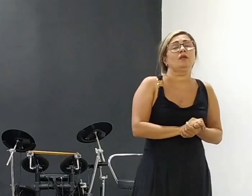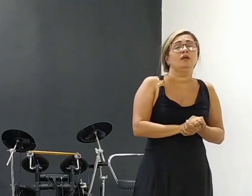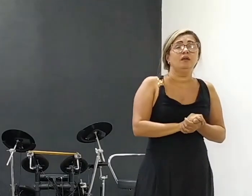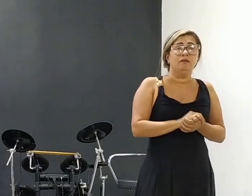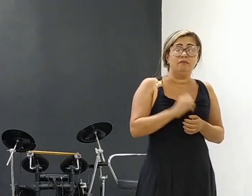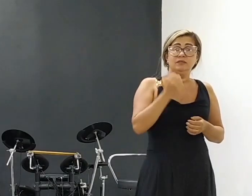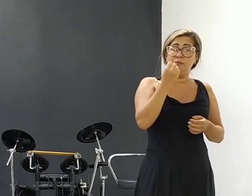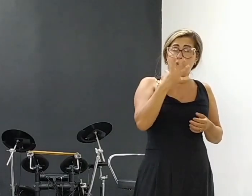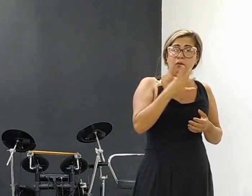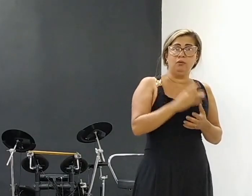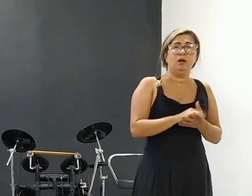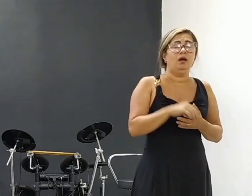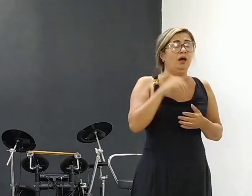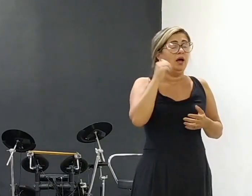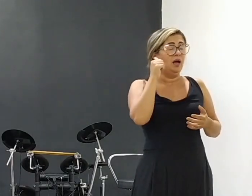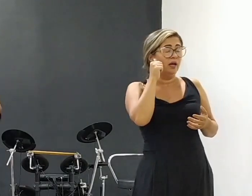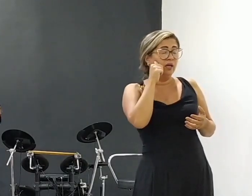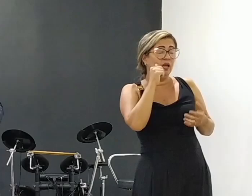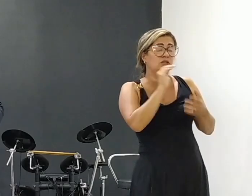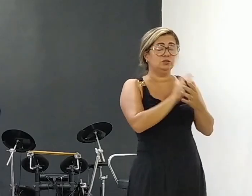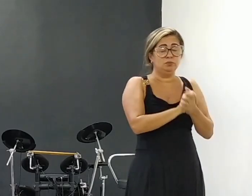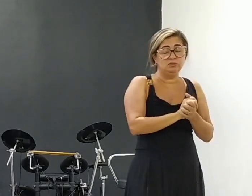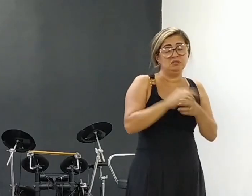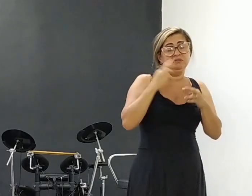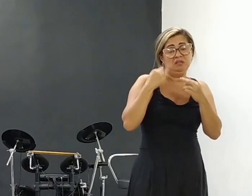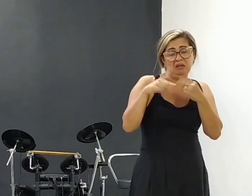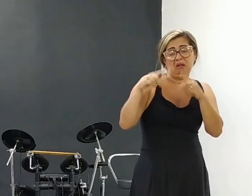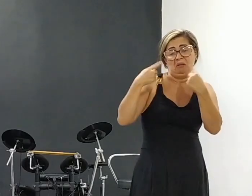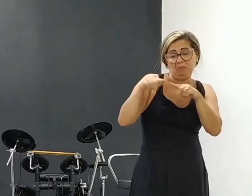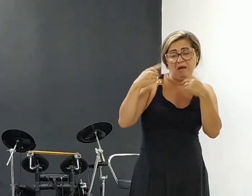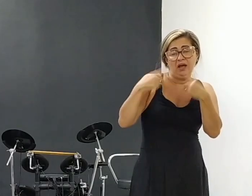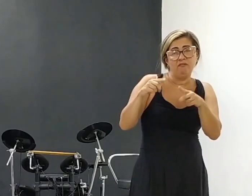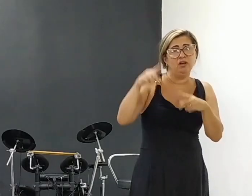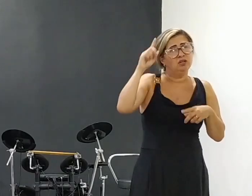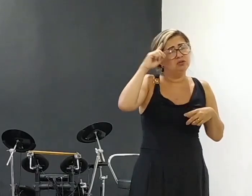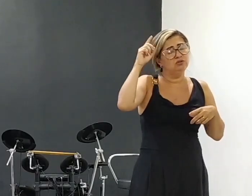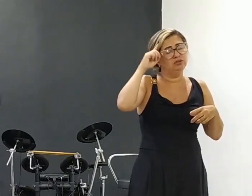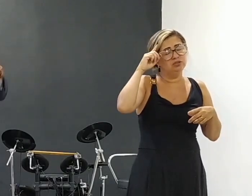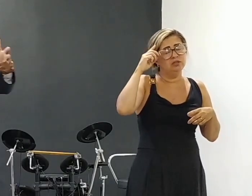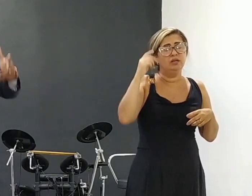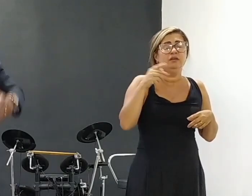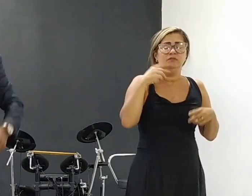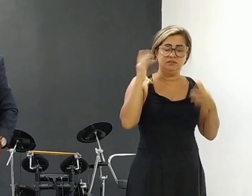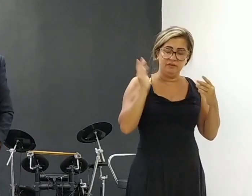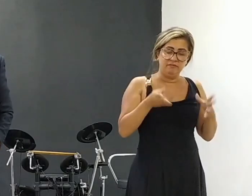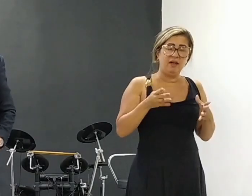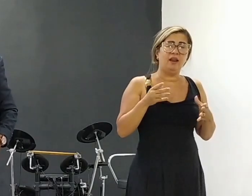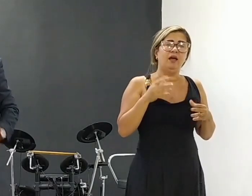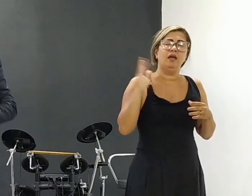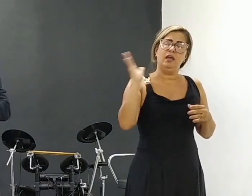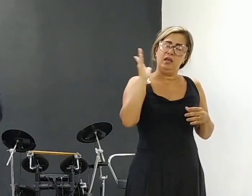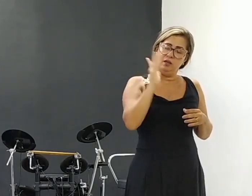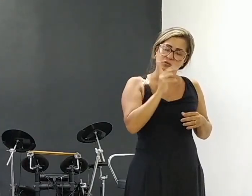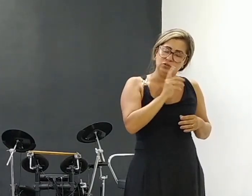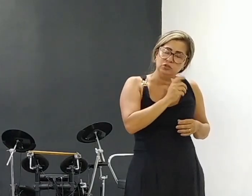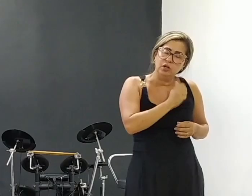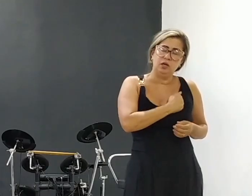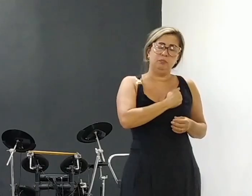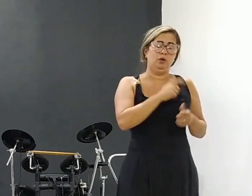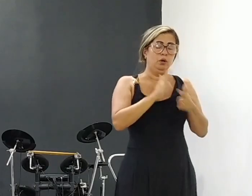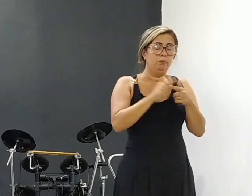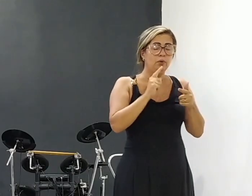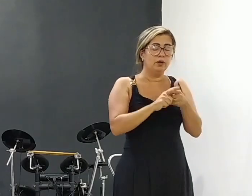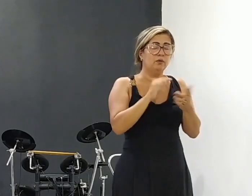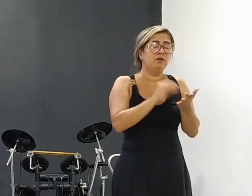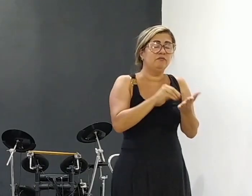aquele esposo, aquela esposa que você reclamava todo dia, você vai passar a falar: meu amor, eu te amo. Porque o que